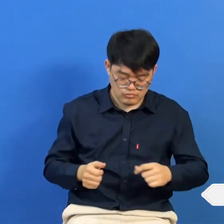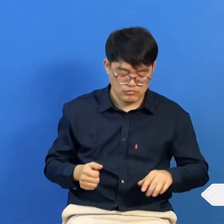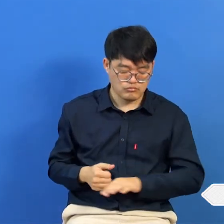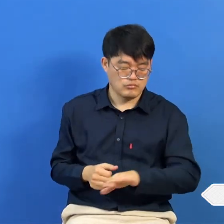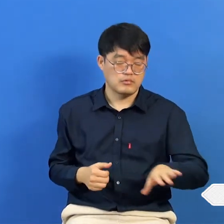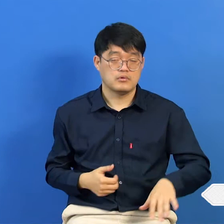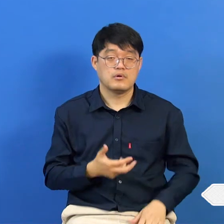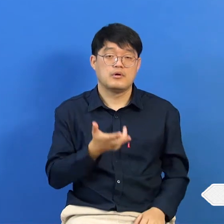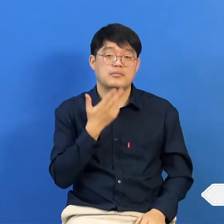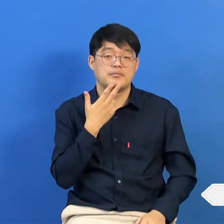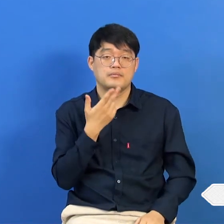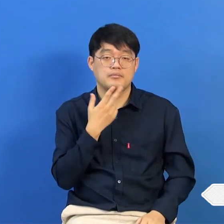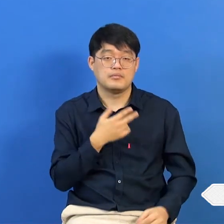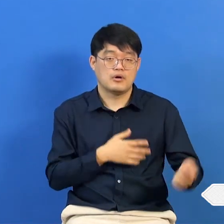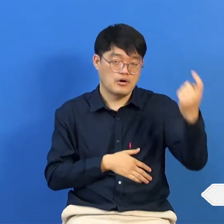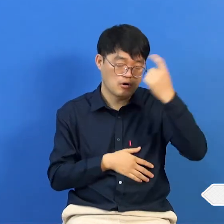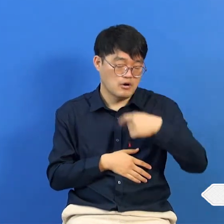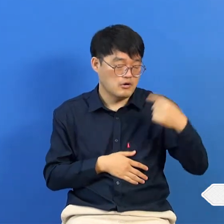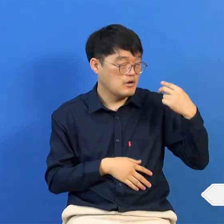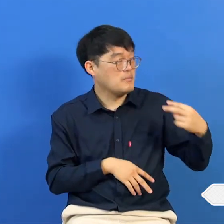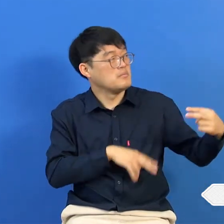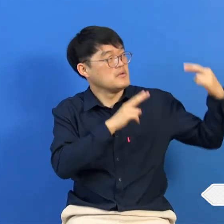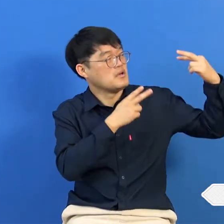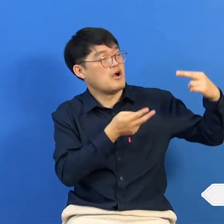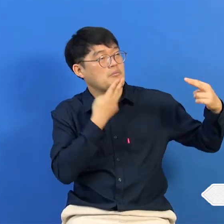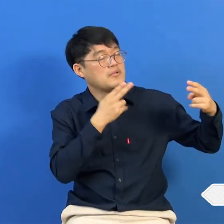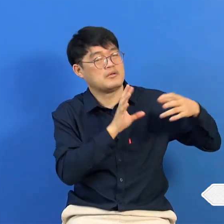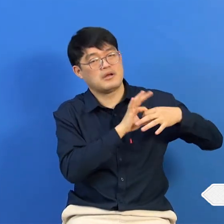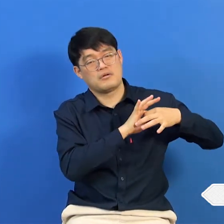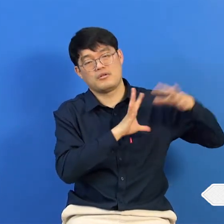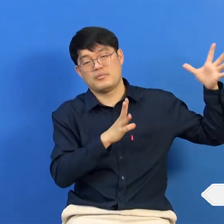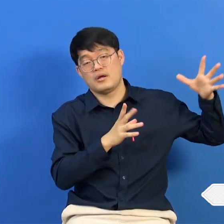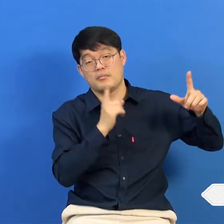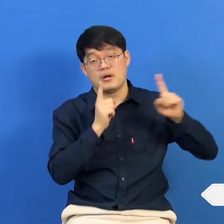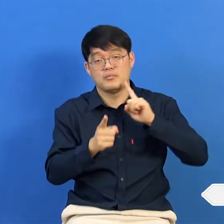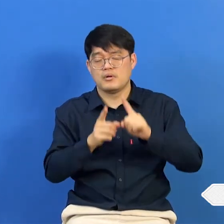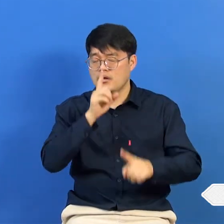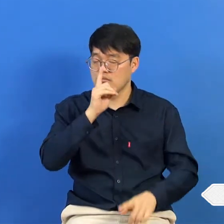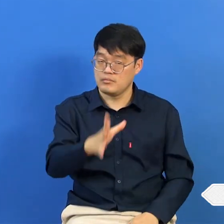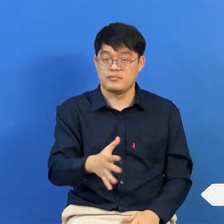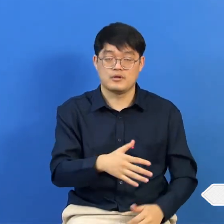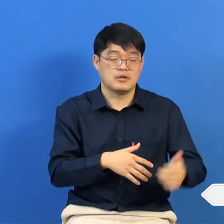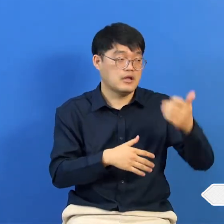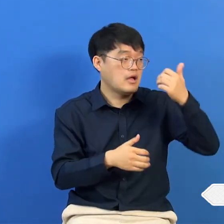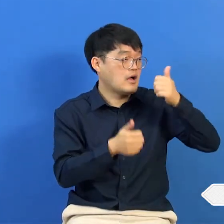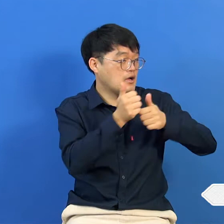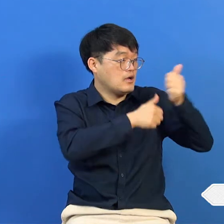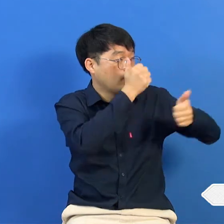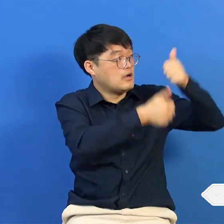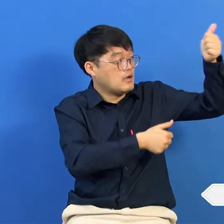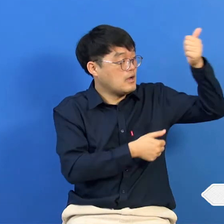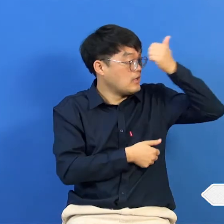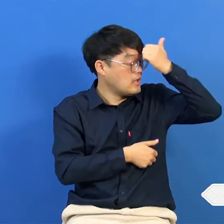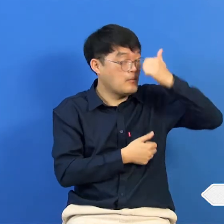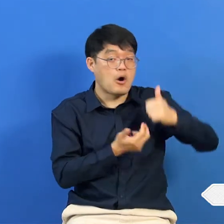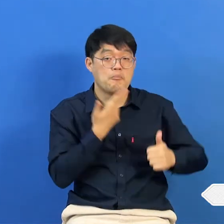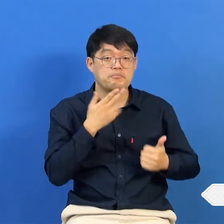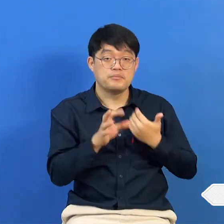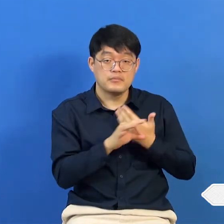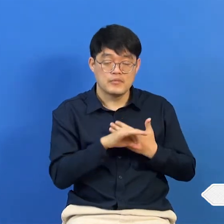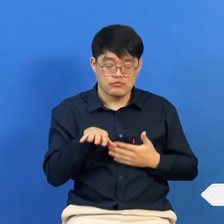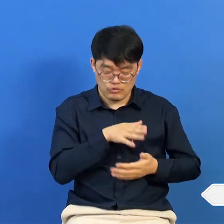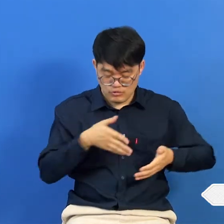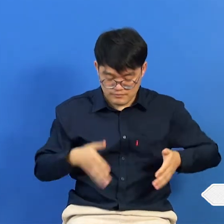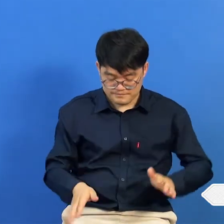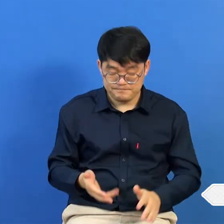얼굴도 한 번 못 본 아담인데 나하고 무슨 상관이 있느냐? 그러면 안 됩니다. 아담이 없으면 우리는 없습니다. 아담